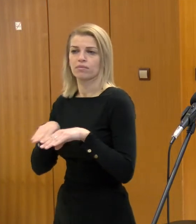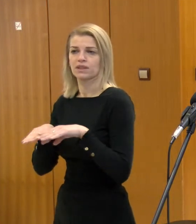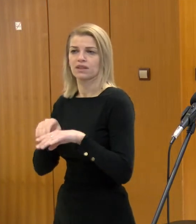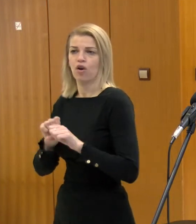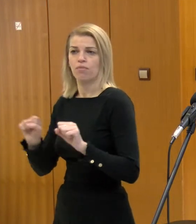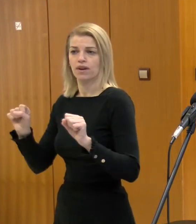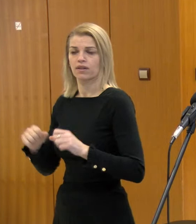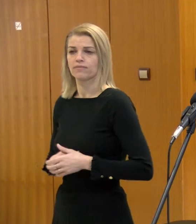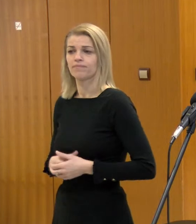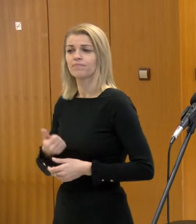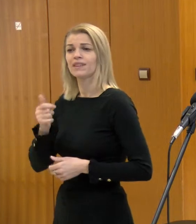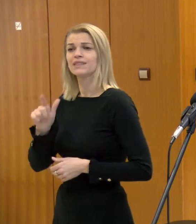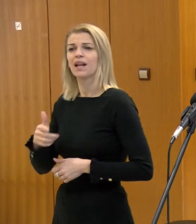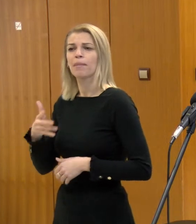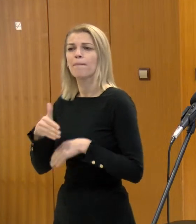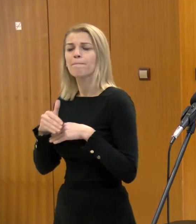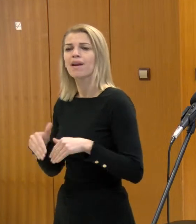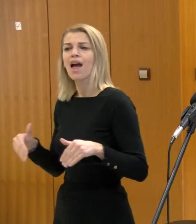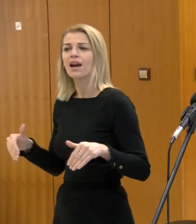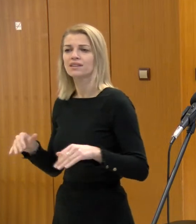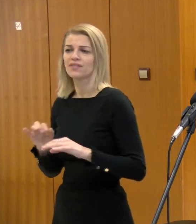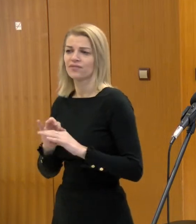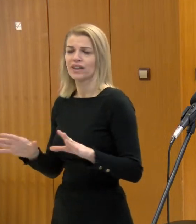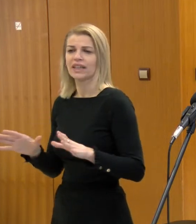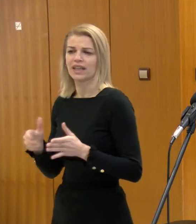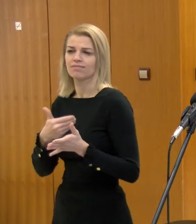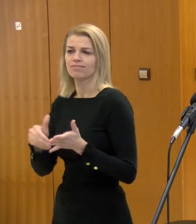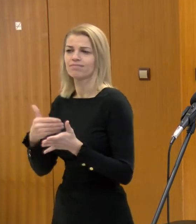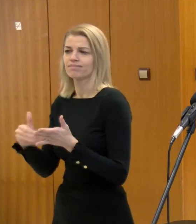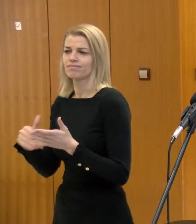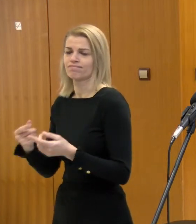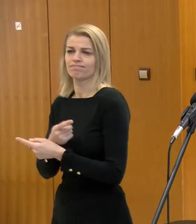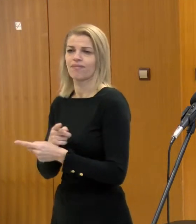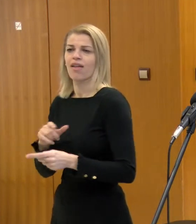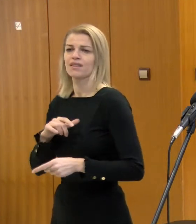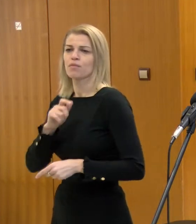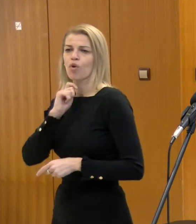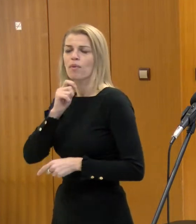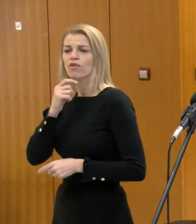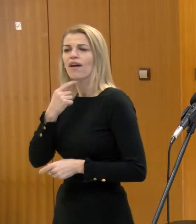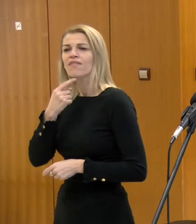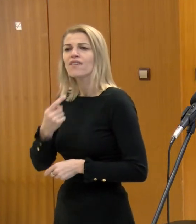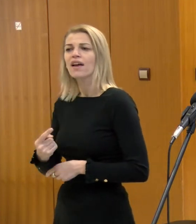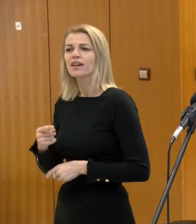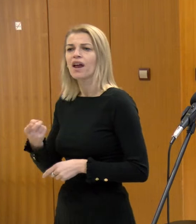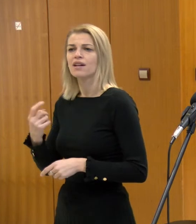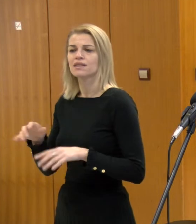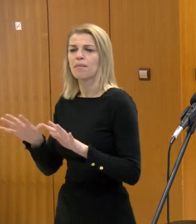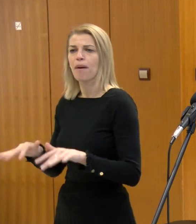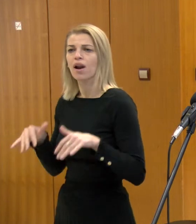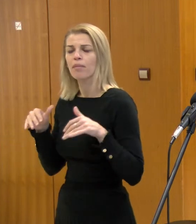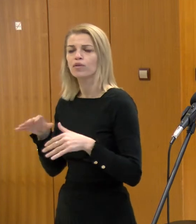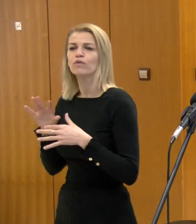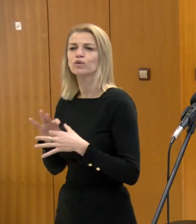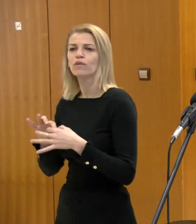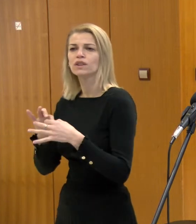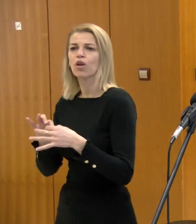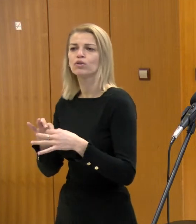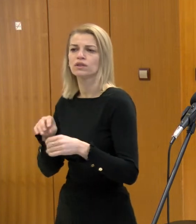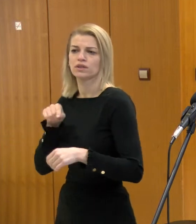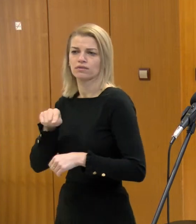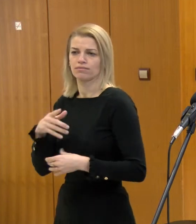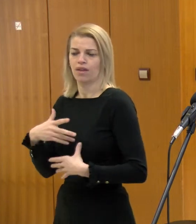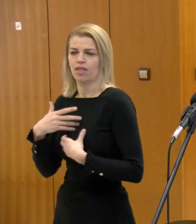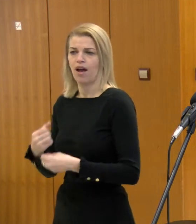Miliarda a pol sa dá využiť rôznymi účelmi a nechcem komentovať vyjadrenia z parlamentu ohľadne